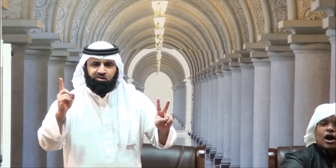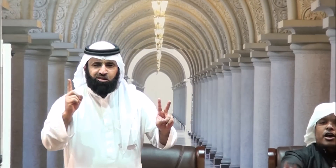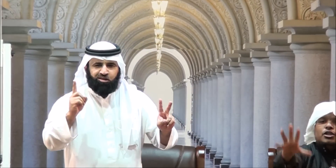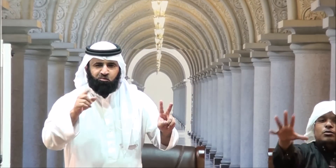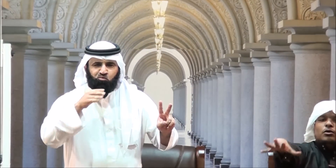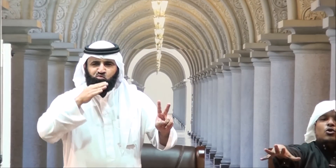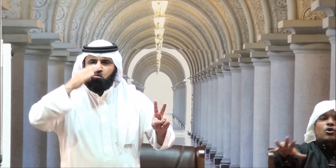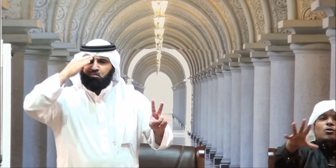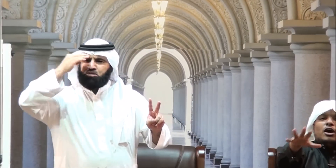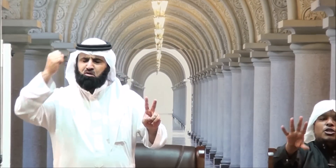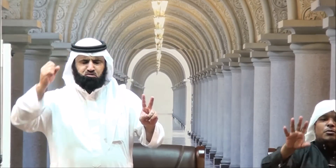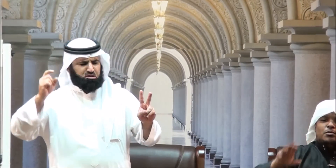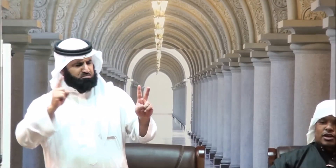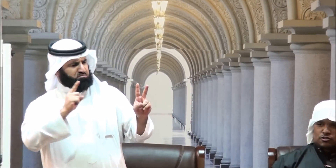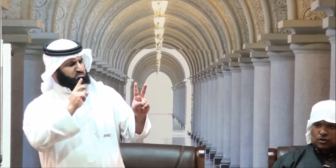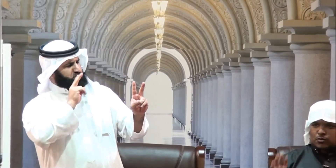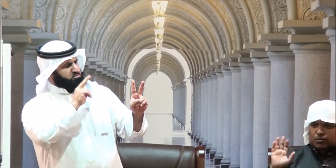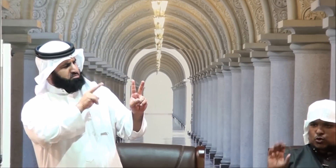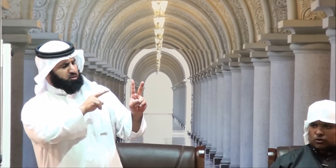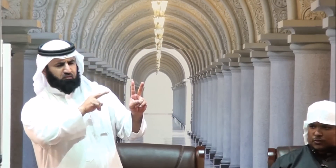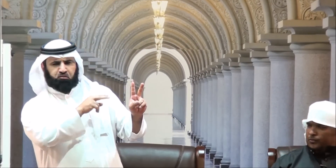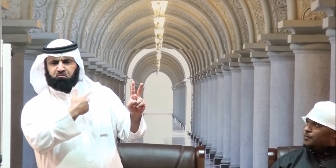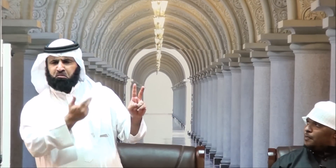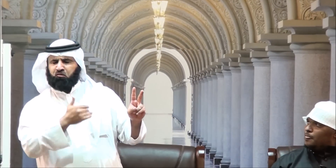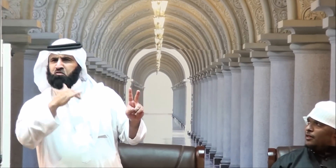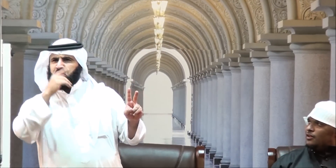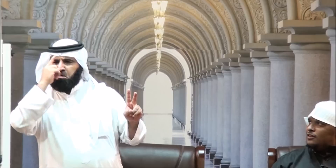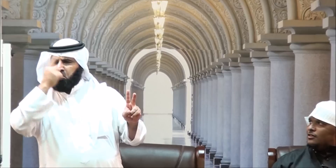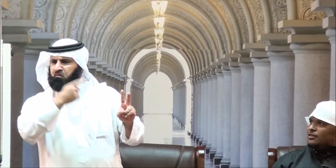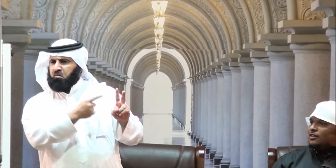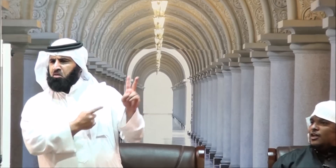فوجدهم خارج كلهم خارجين من منازلهم من بيوتهم